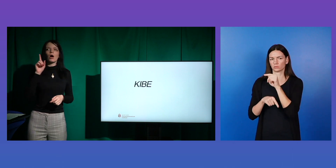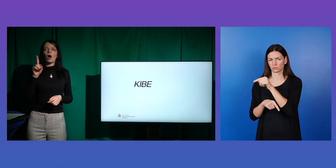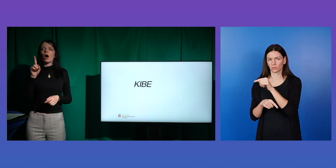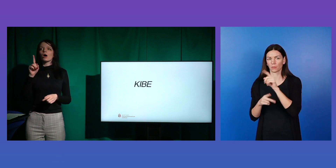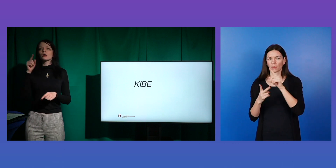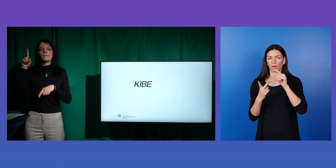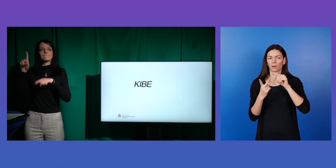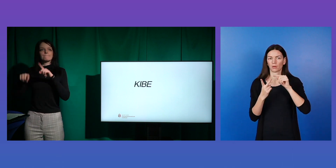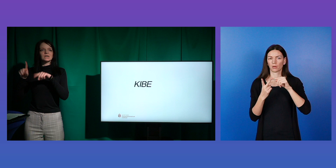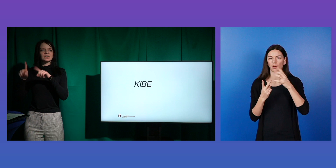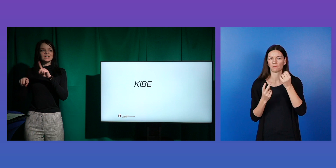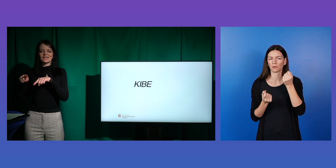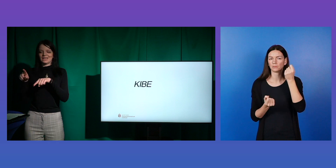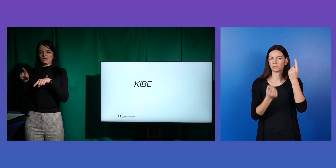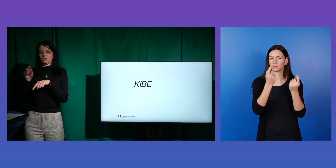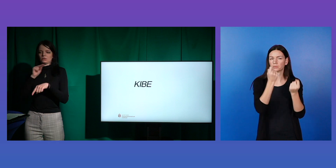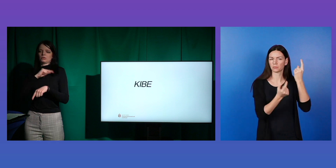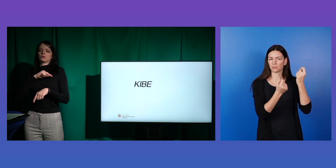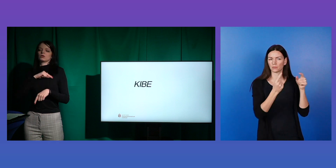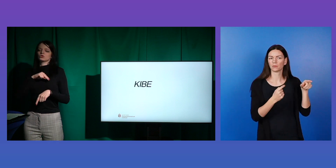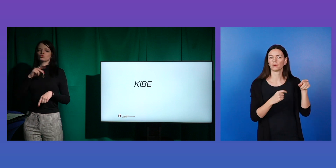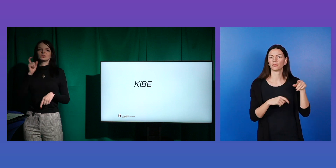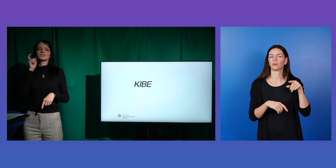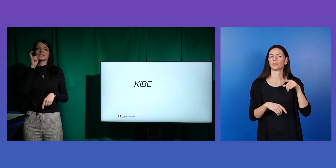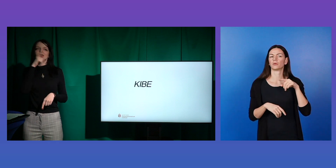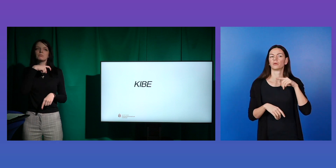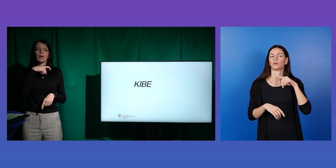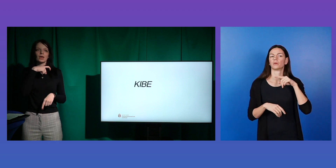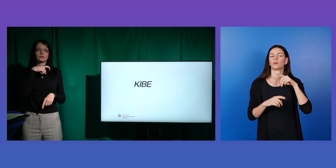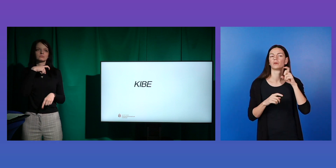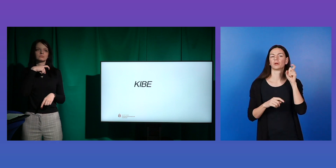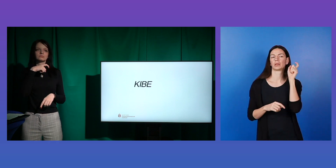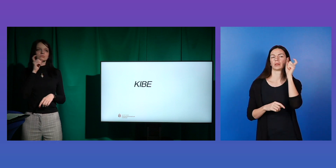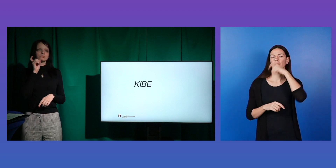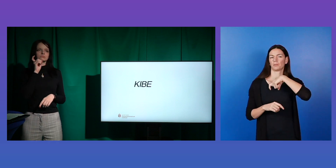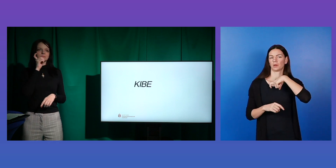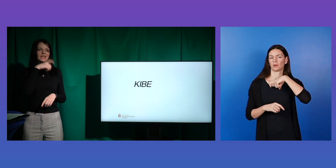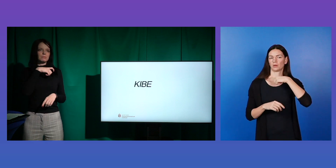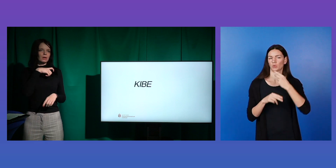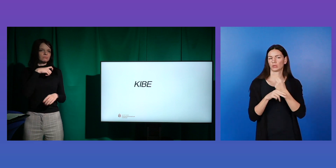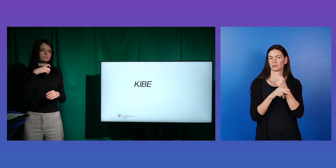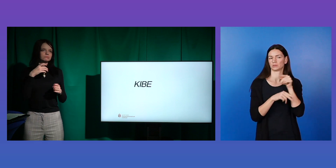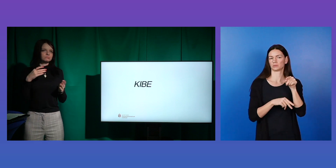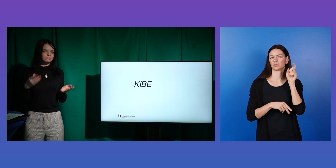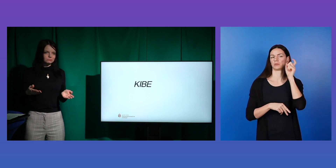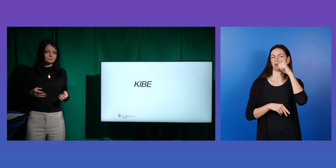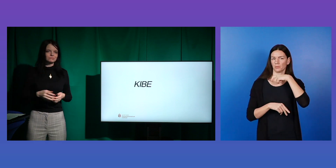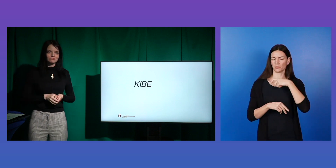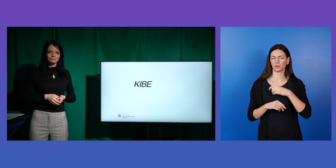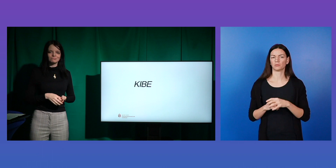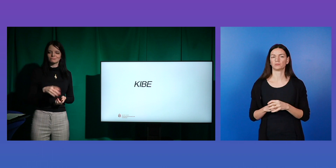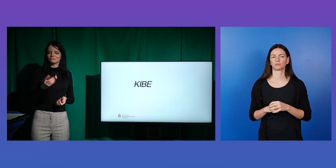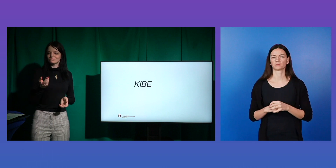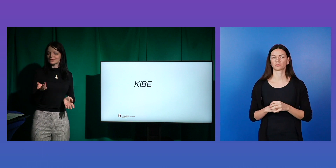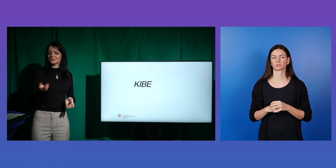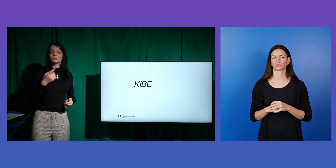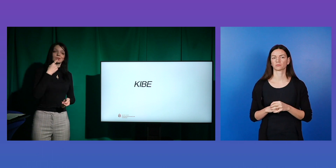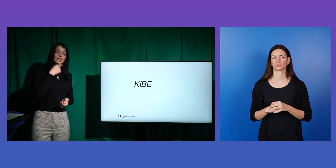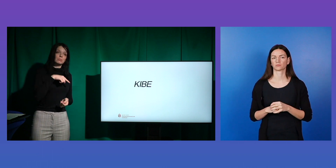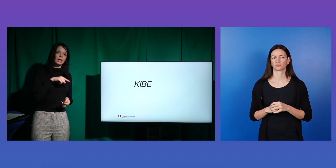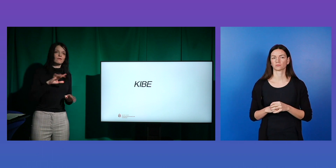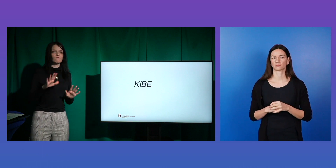Seda viipemärki kasutati rohkem, aga mõni inimene kasutas ka sellist viipemärki kibeda maitse